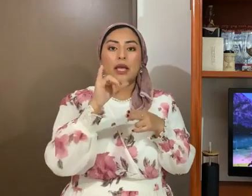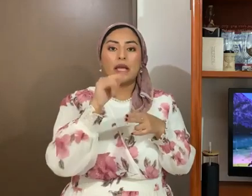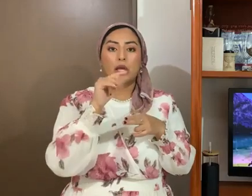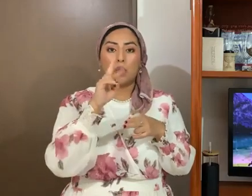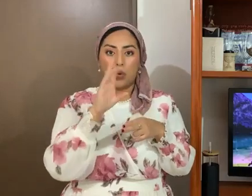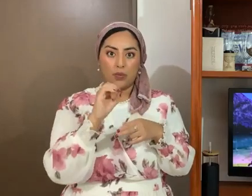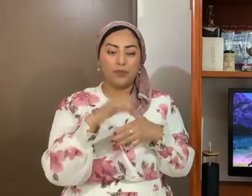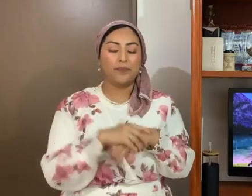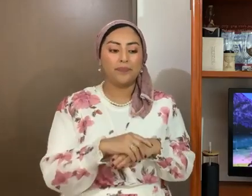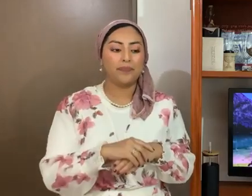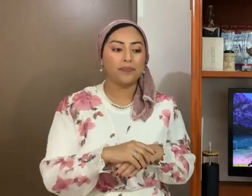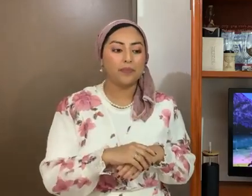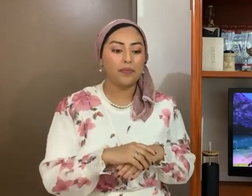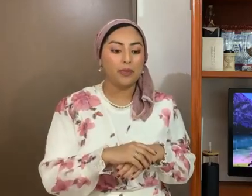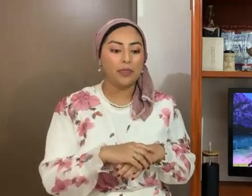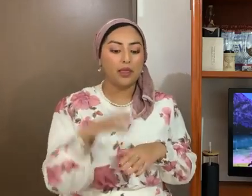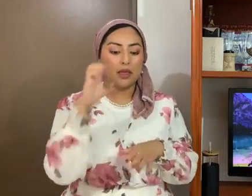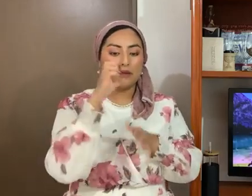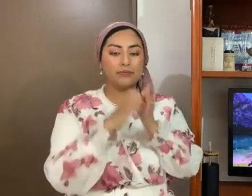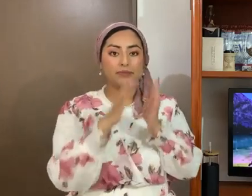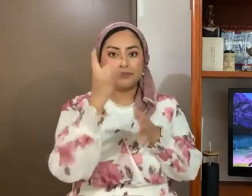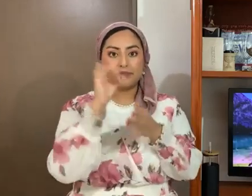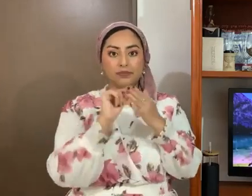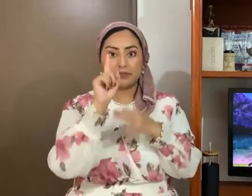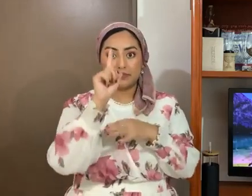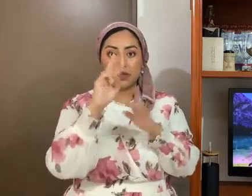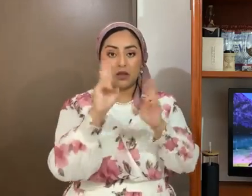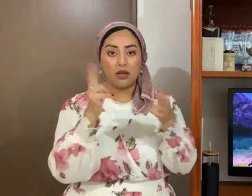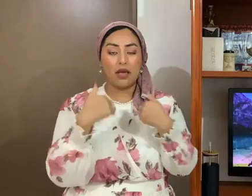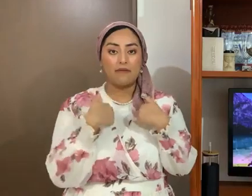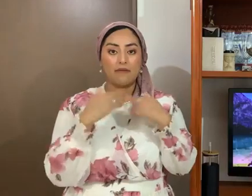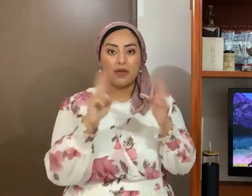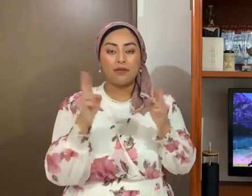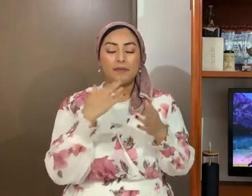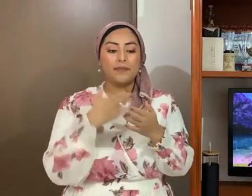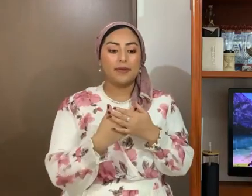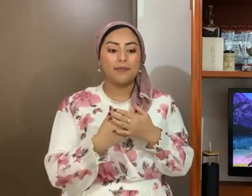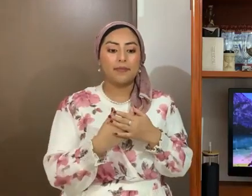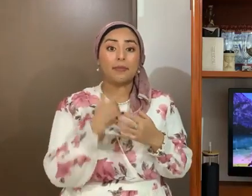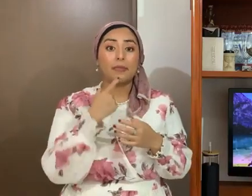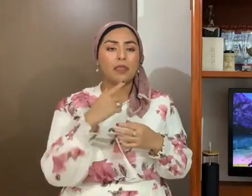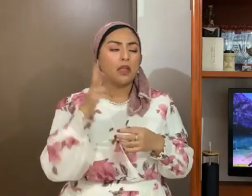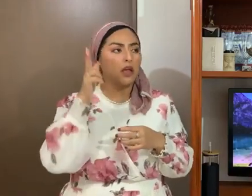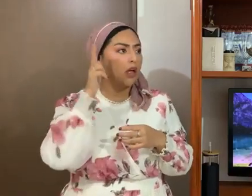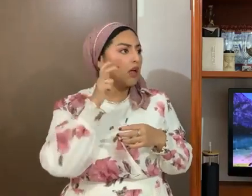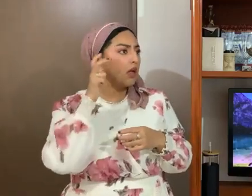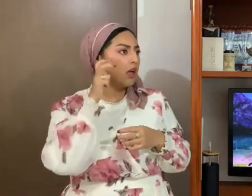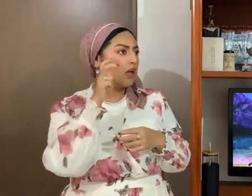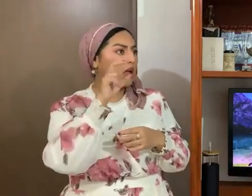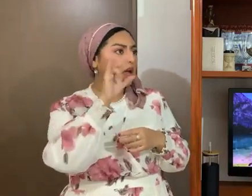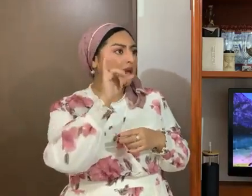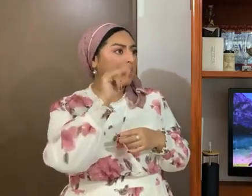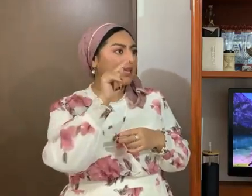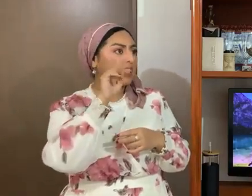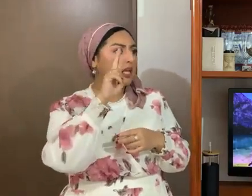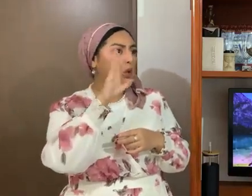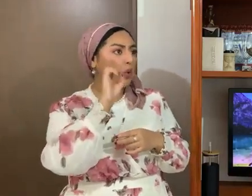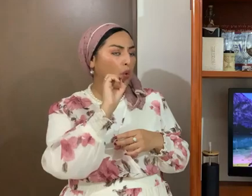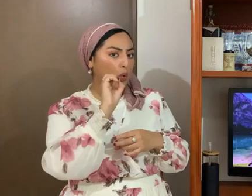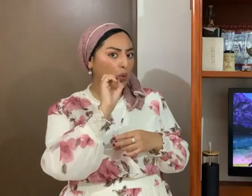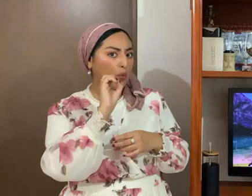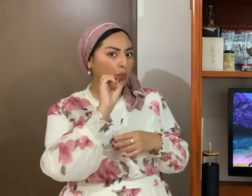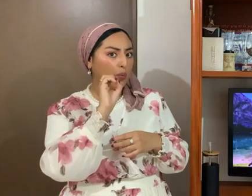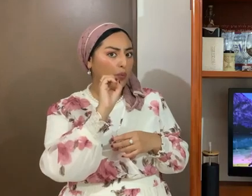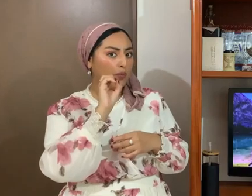esta parashá. Éxodo 18, verso 1. ¿Ya lo tienen? ¿Sí? Oyó Yetro. El nombre hebreo